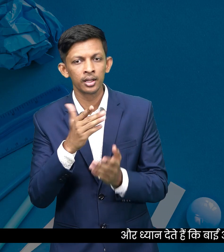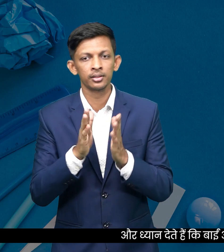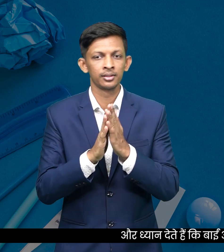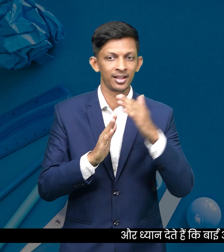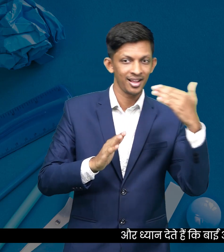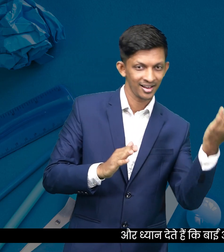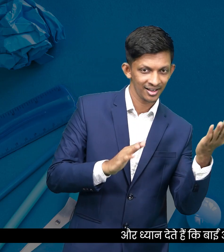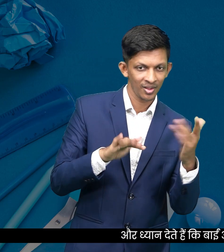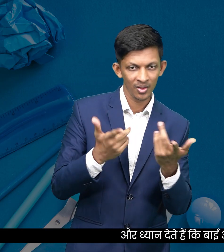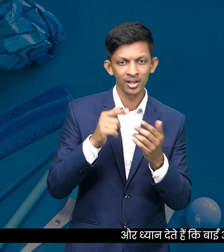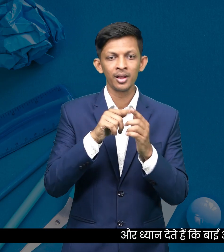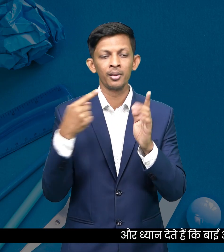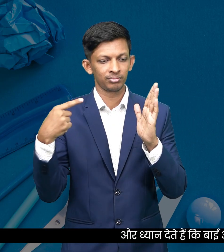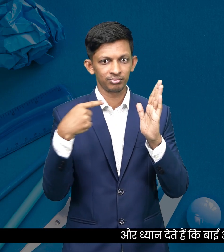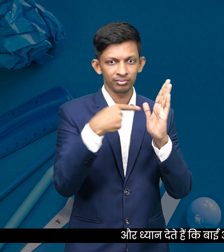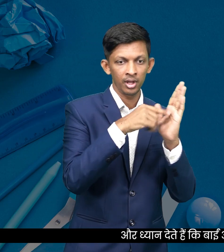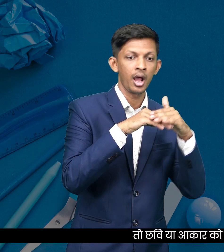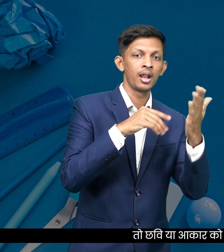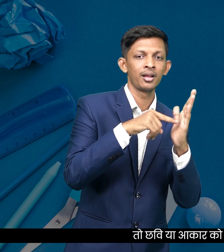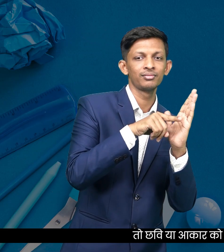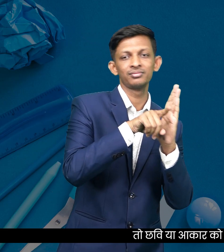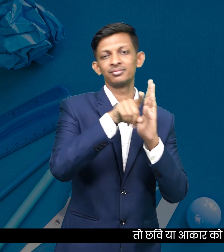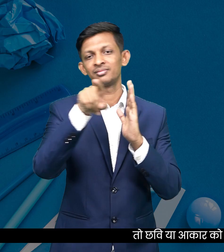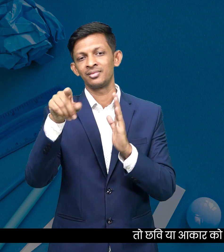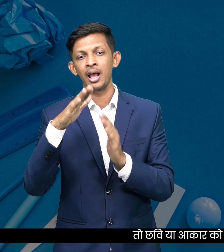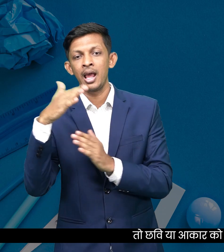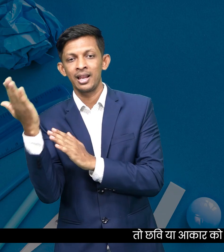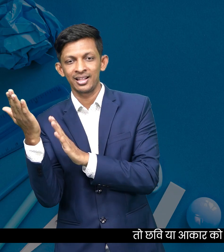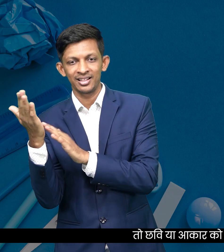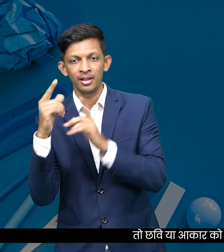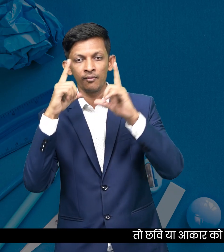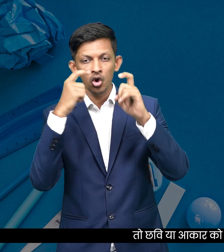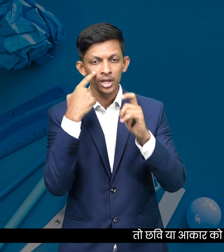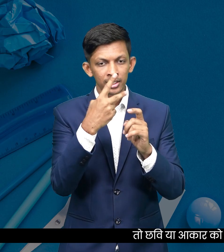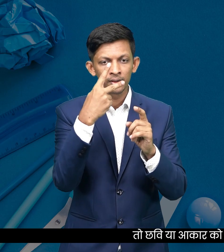और दाईं ओर का प्रतिबिंब है, तो छवि या आकार को समरूपता कहा जाता